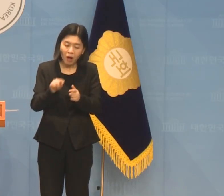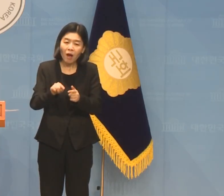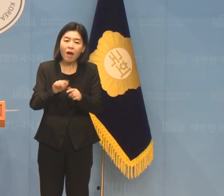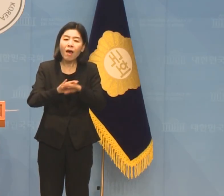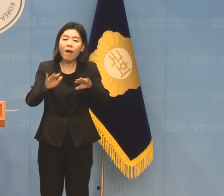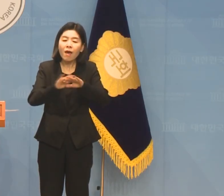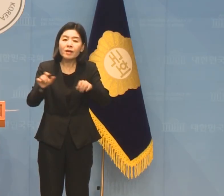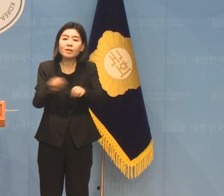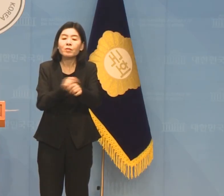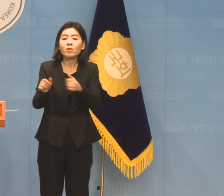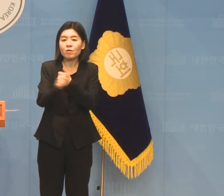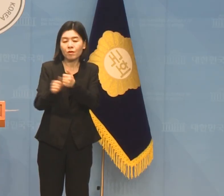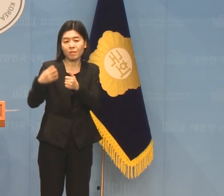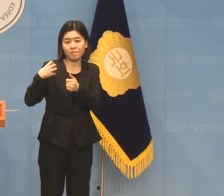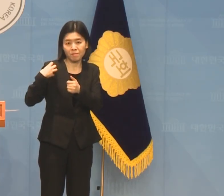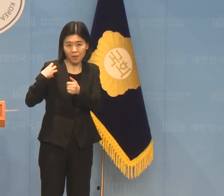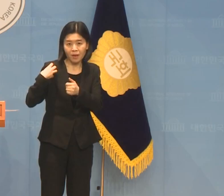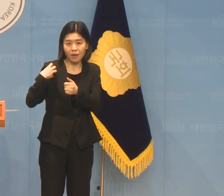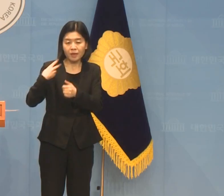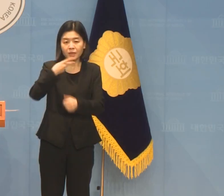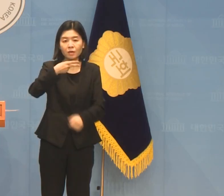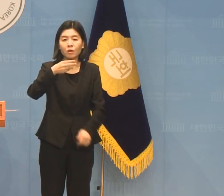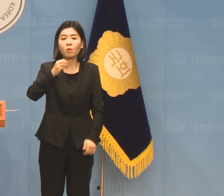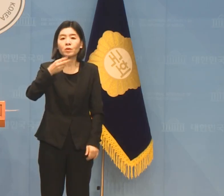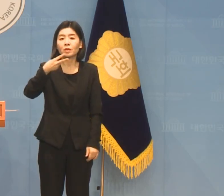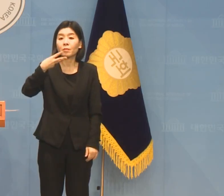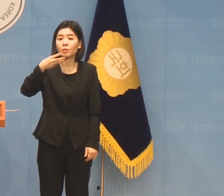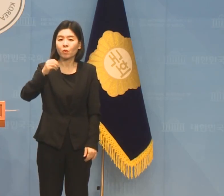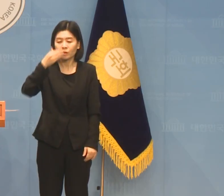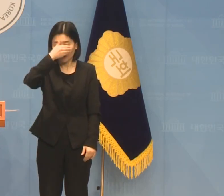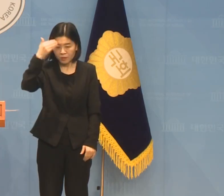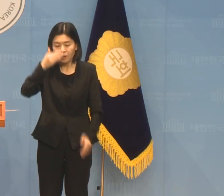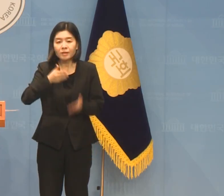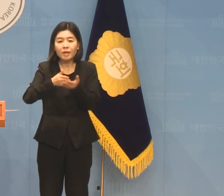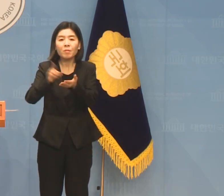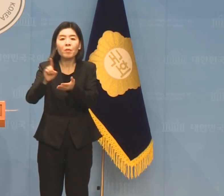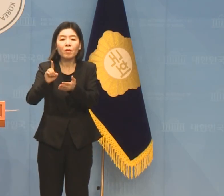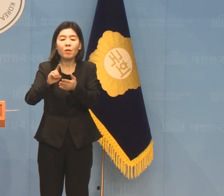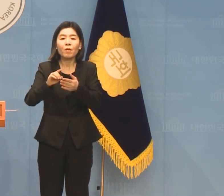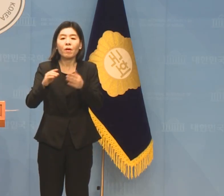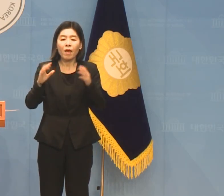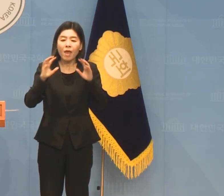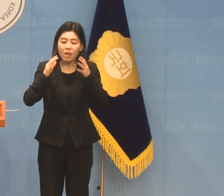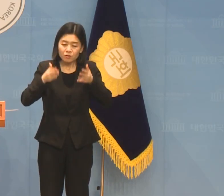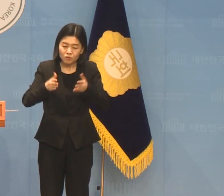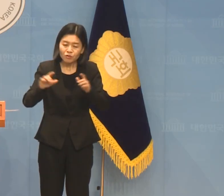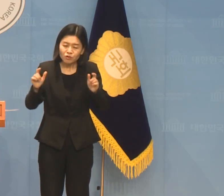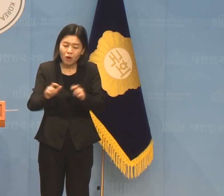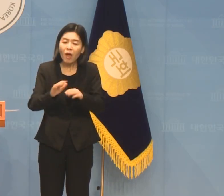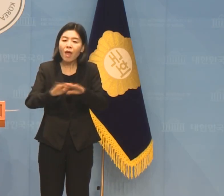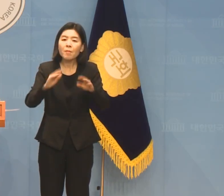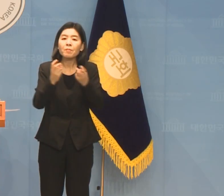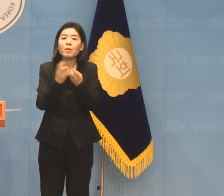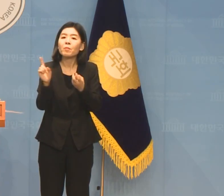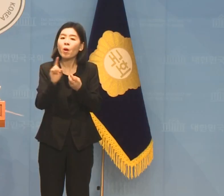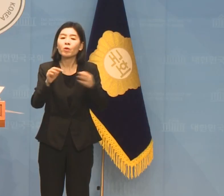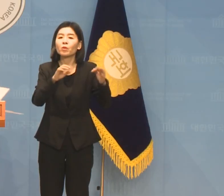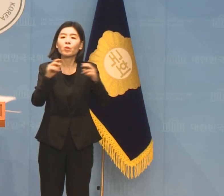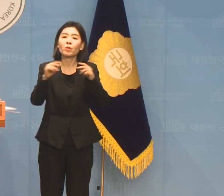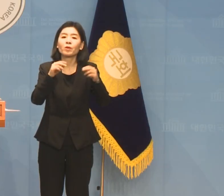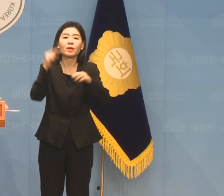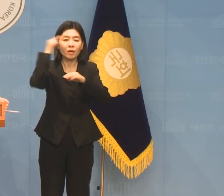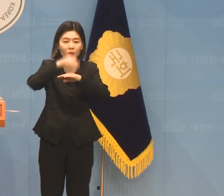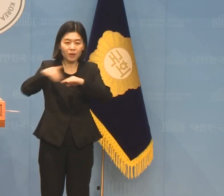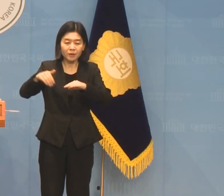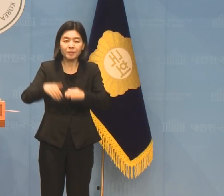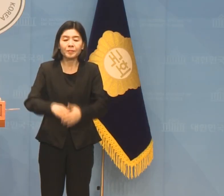특별위원회 주최로 2030 청년이 제안하는 저출생 해법 토론회가 진행될 예정입니다.